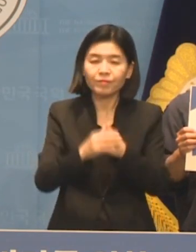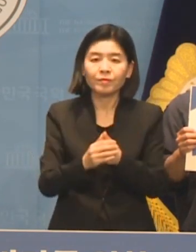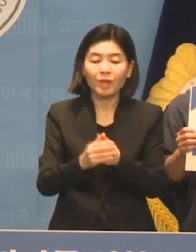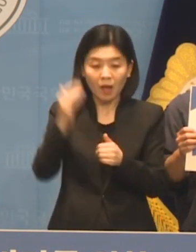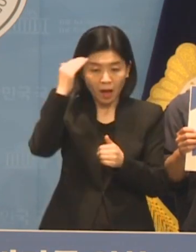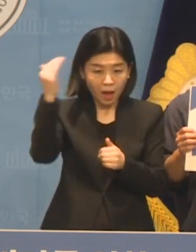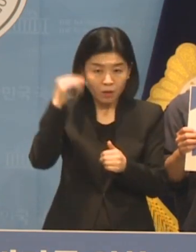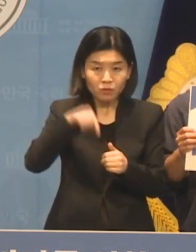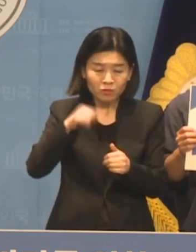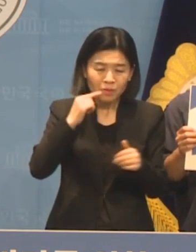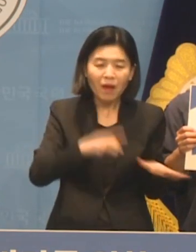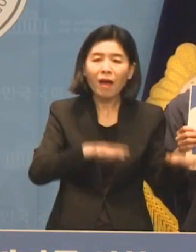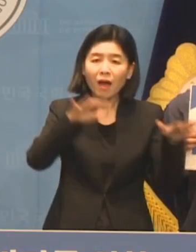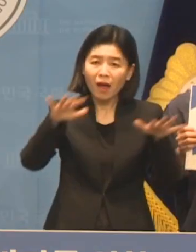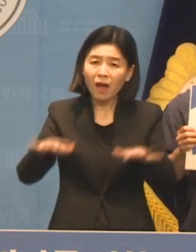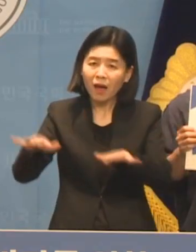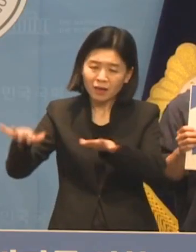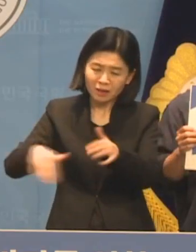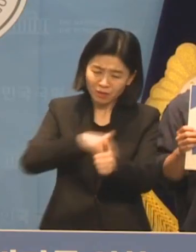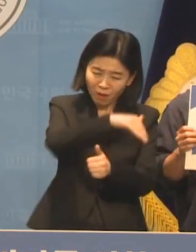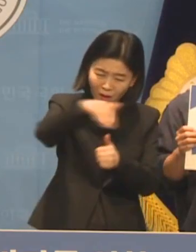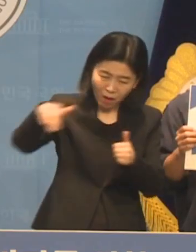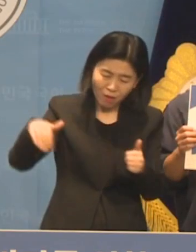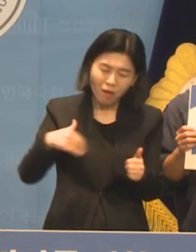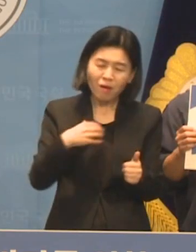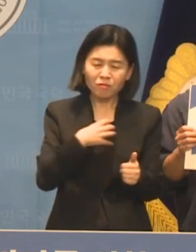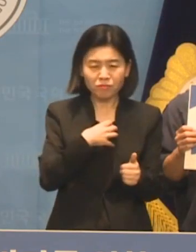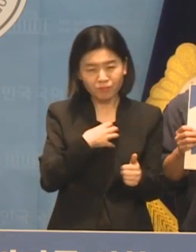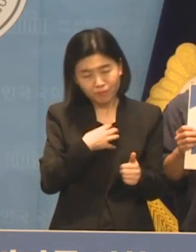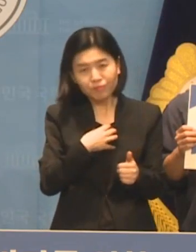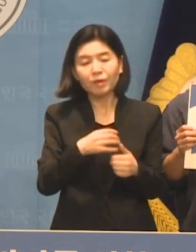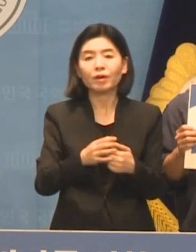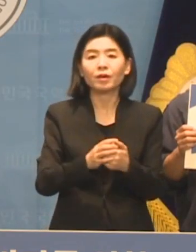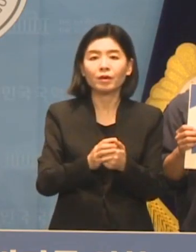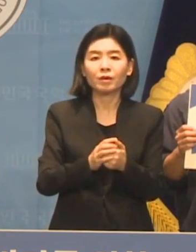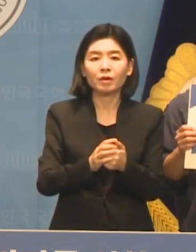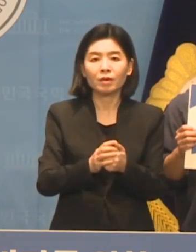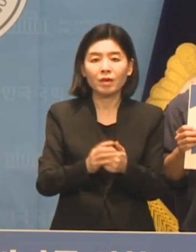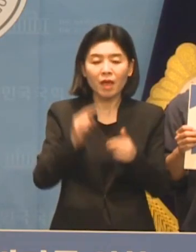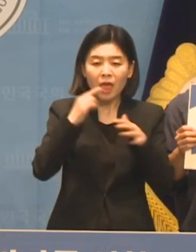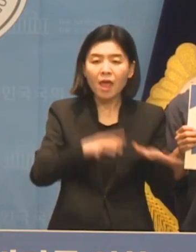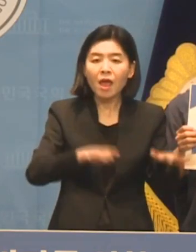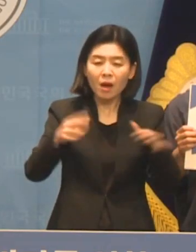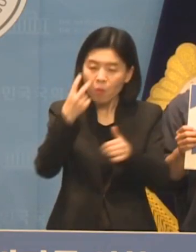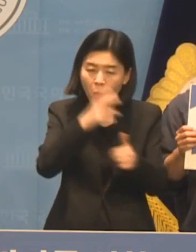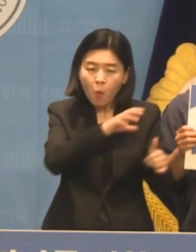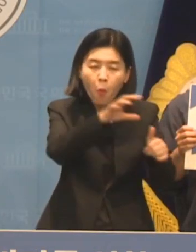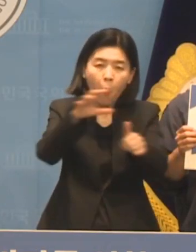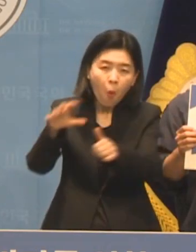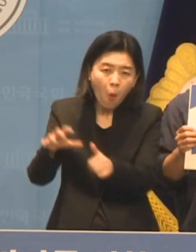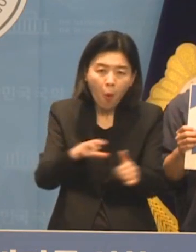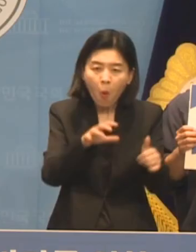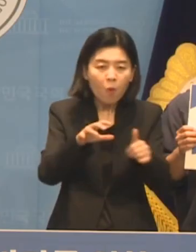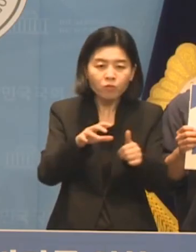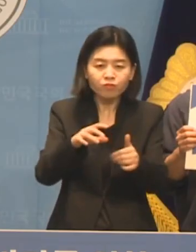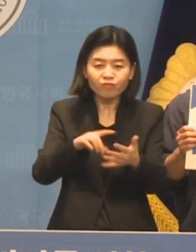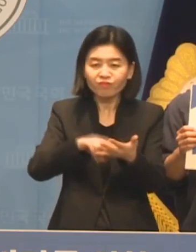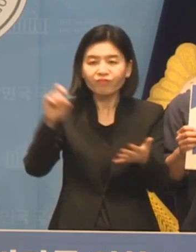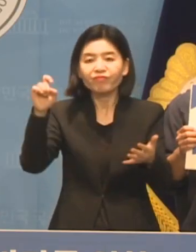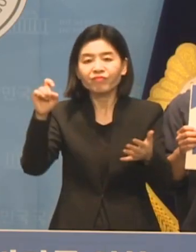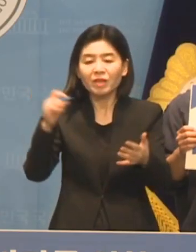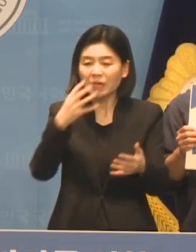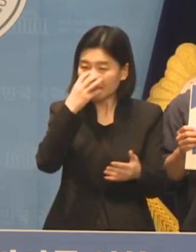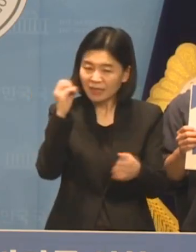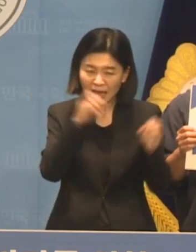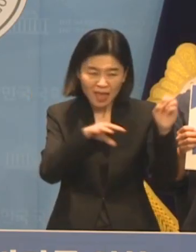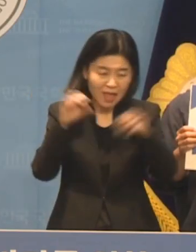한국의 바다는 매우 위태로운 상황입니다. 여전히 부족하고 부실한 해양보호구역, 플라스틱 쓰레기가 점령해 고기